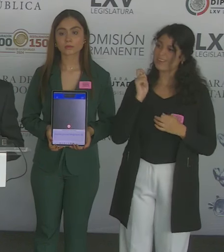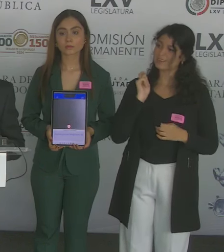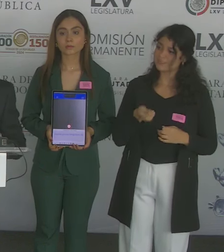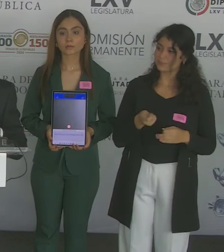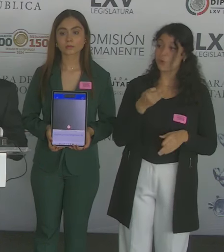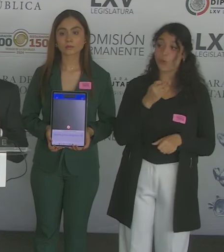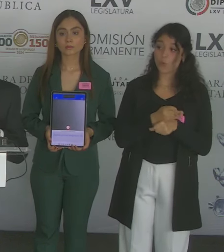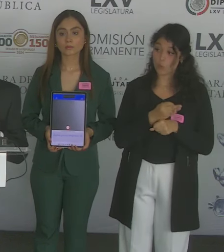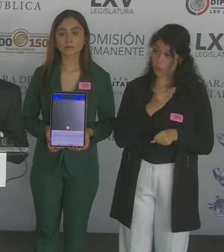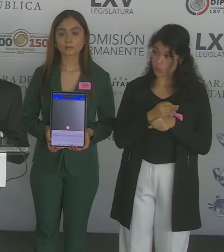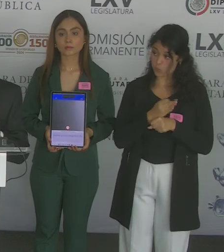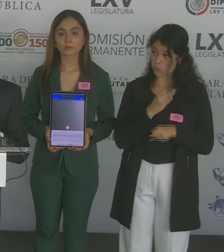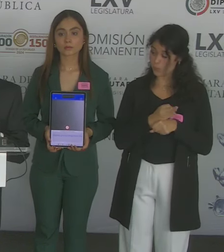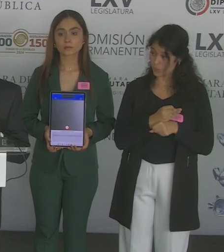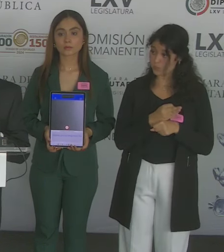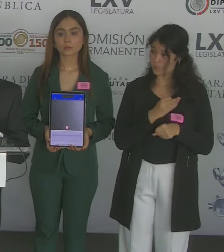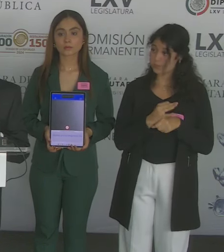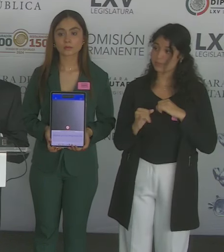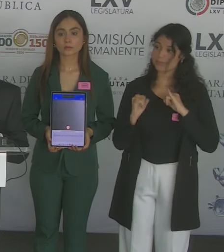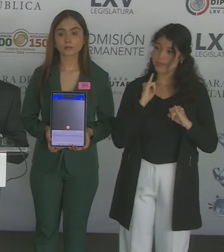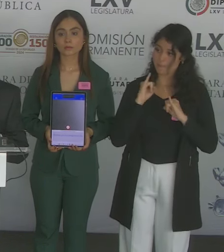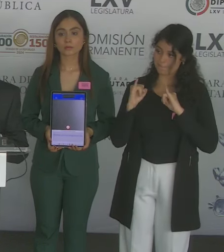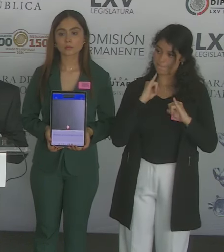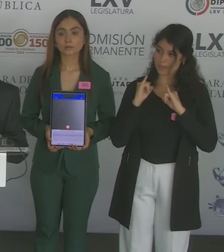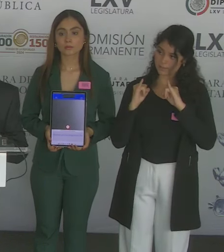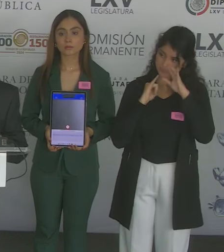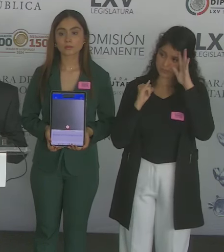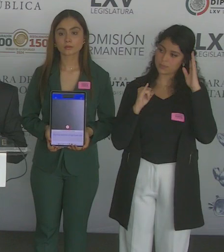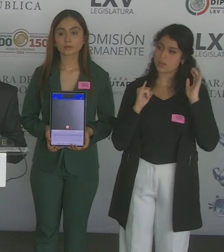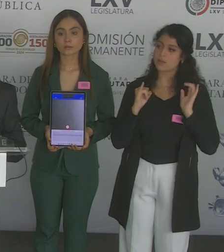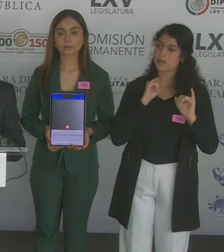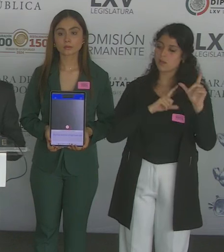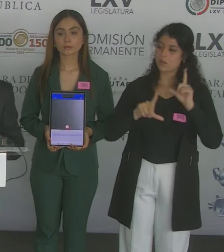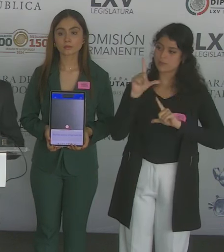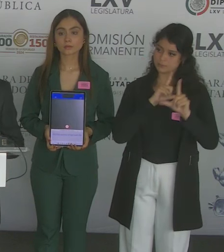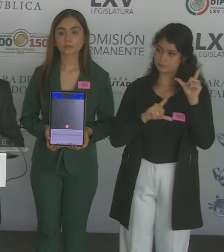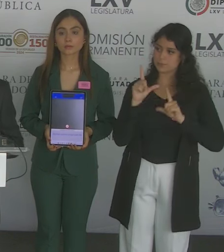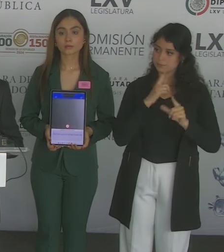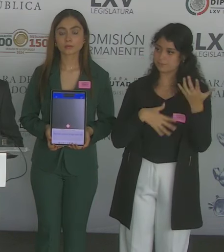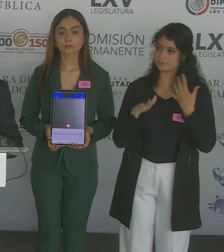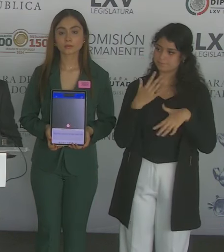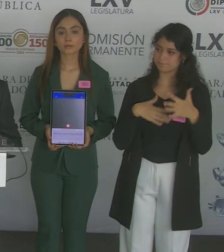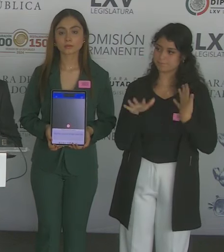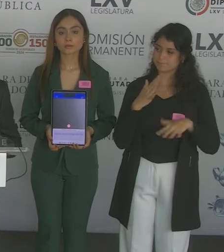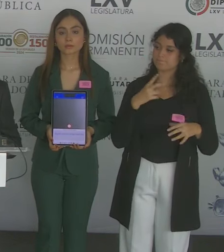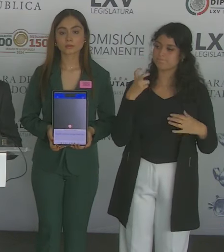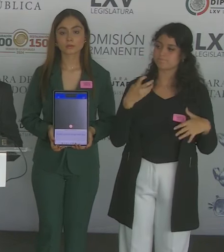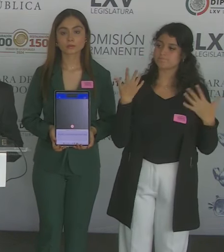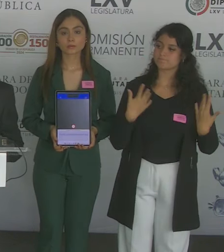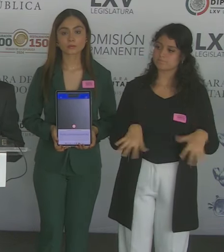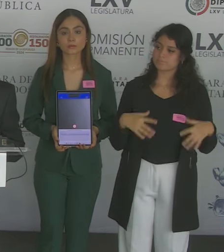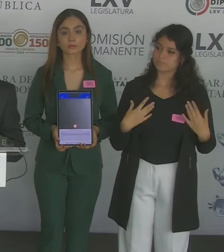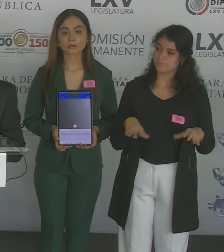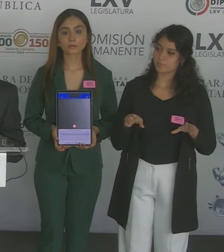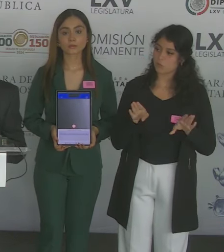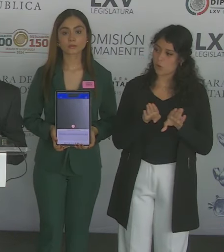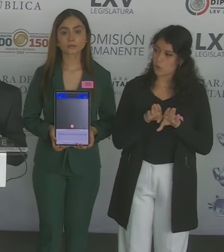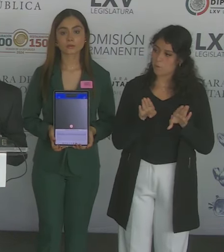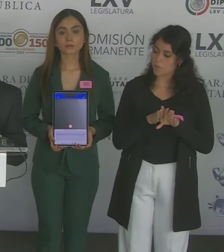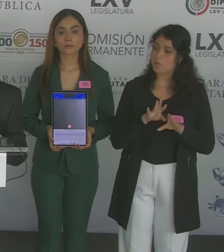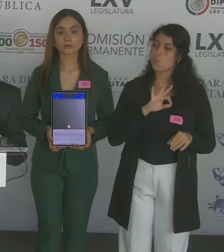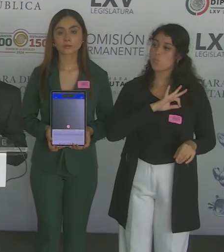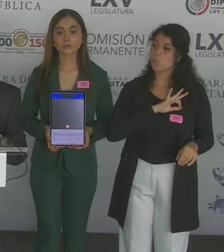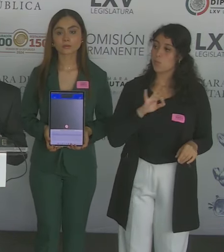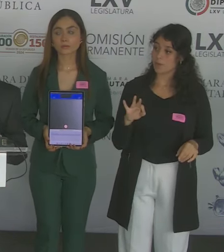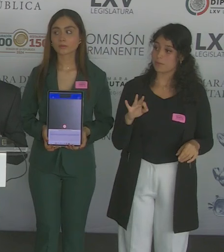hoy traductores intérpretes del lenguaje de señas de la lengua de señas mexicana tienen